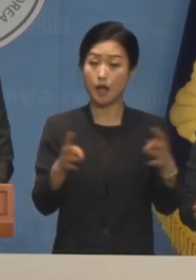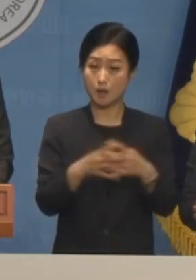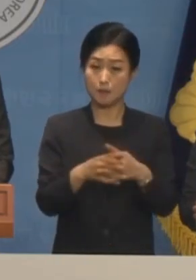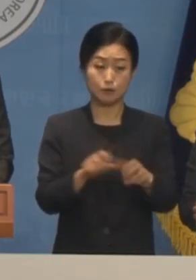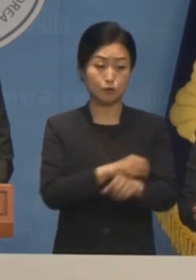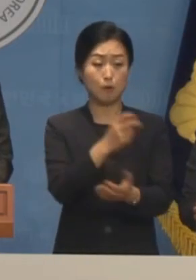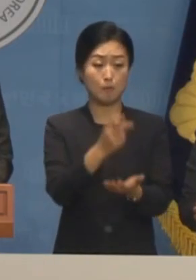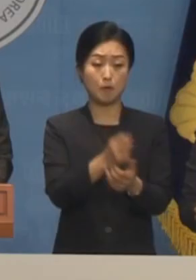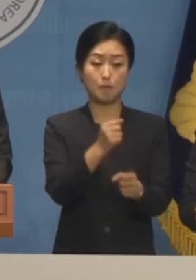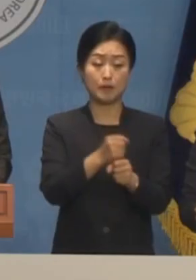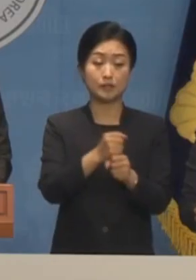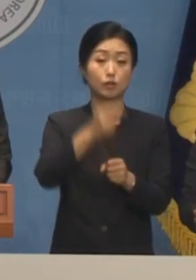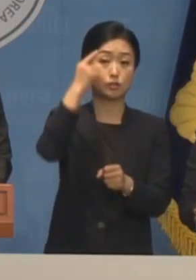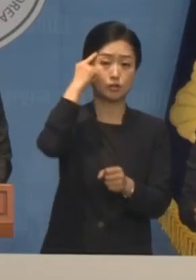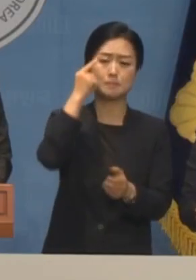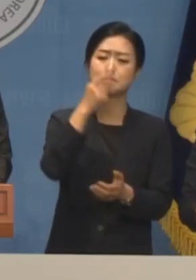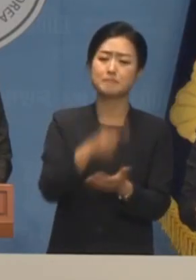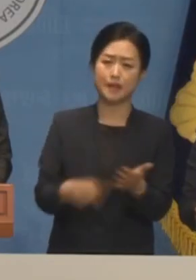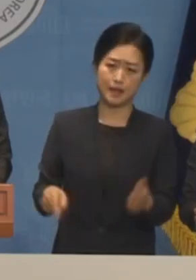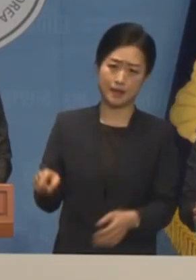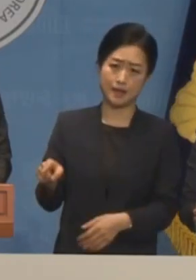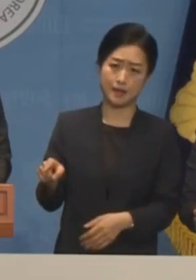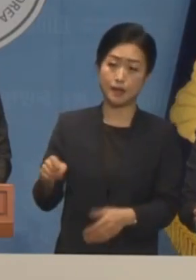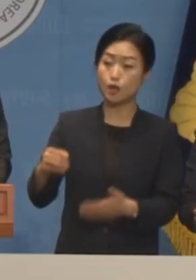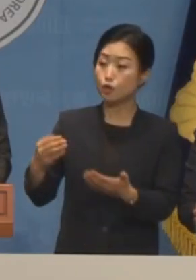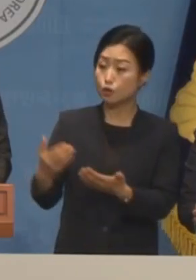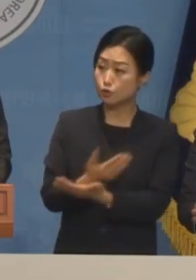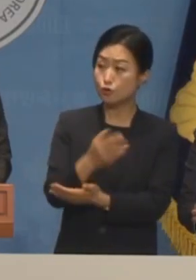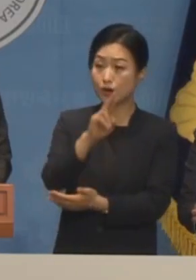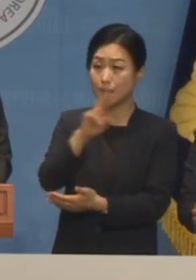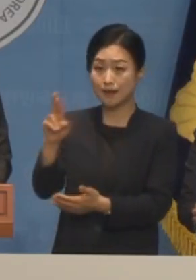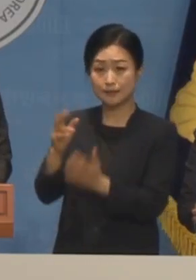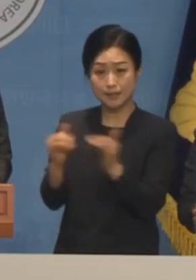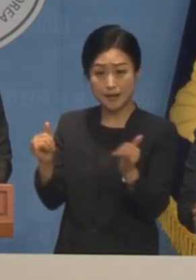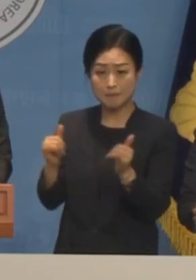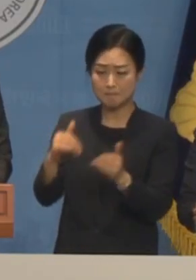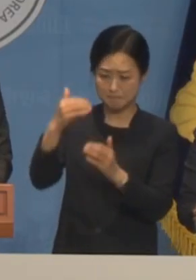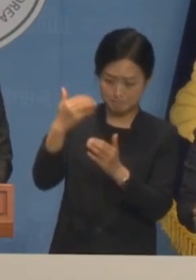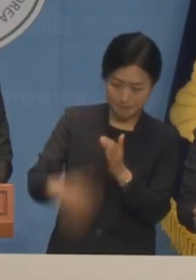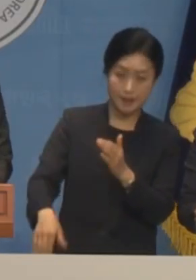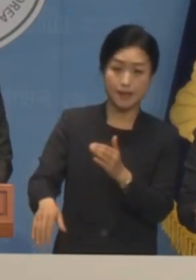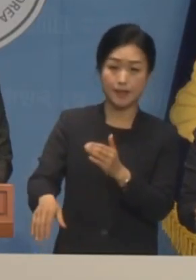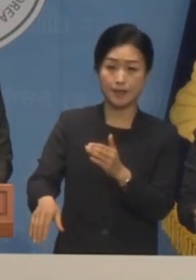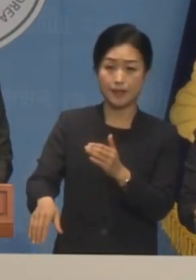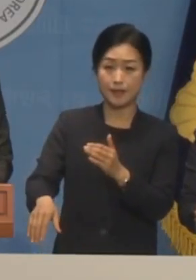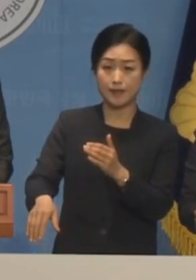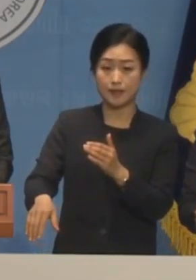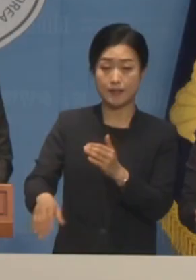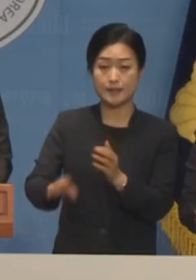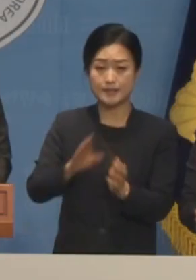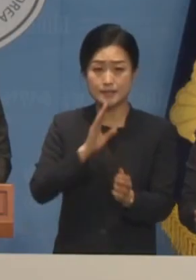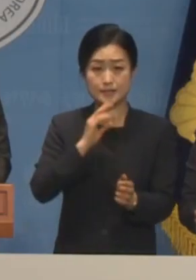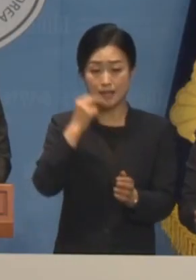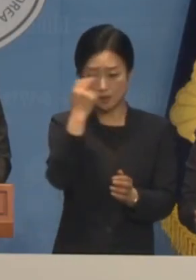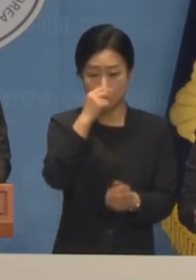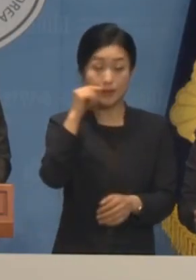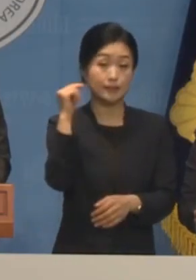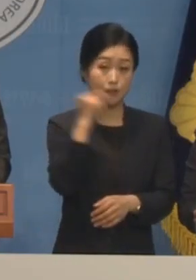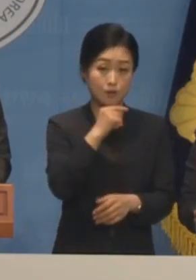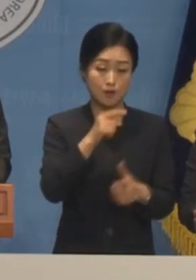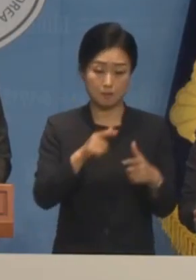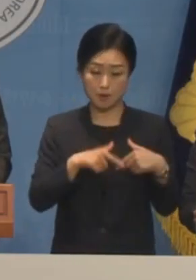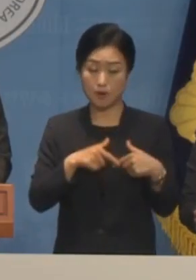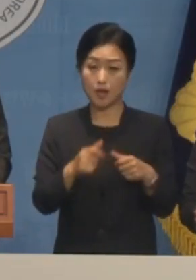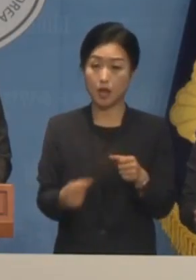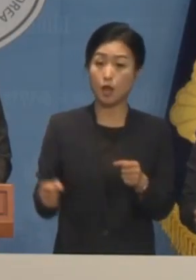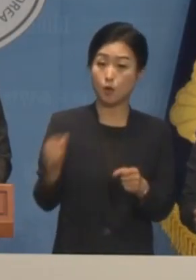특별법의 정신을 훼손하는 뉴라이트 인사들을 반드시 폐지하고 제대로 된 진상 규명과 명예 회복을